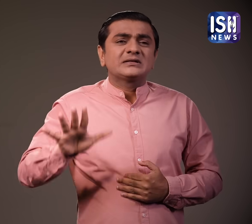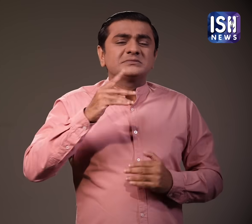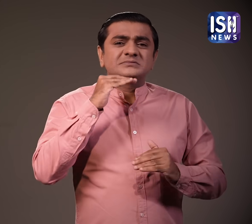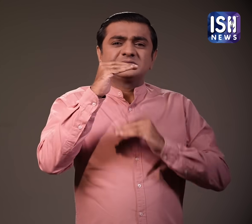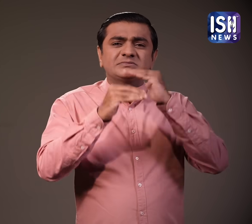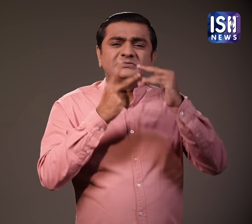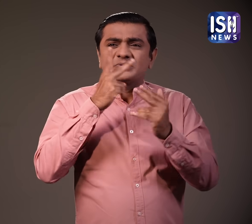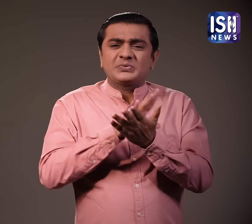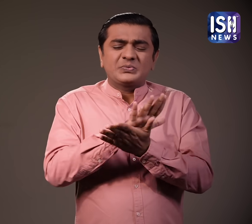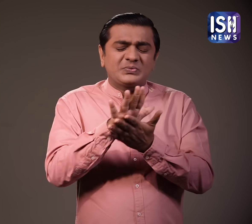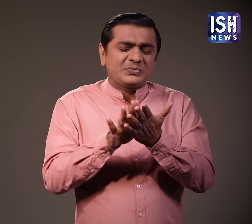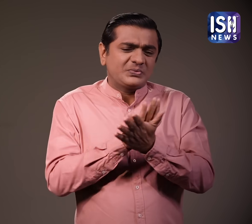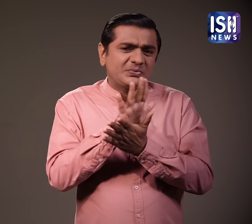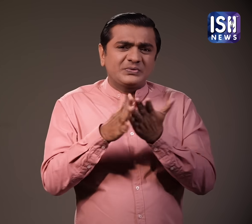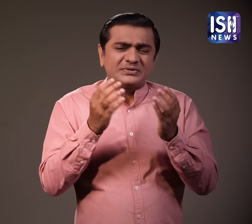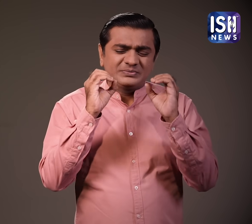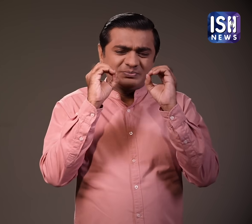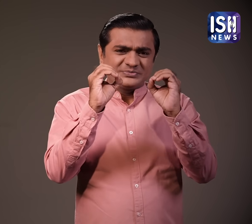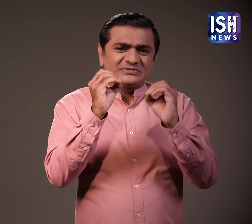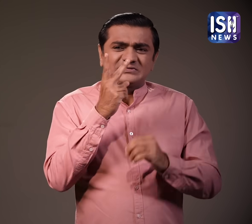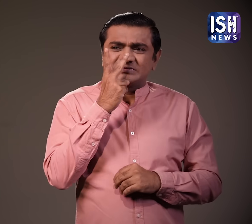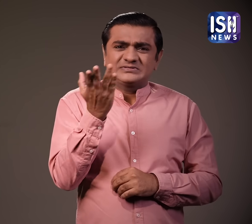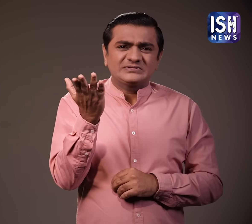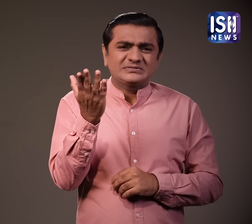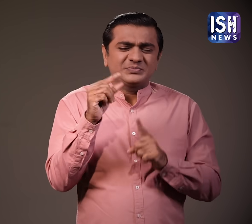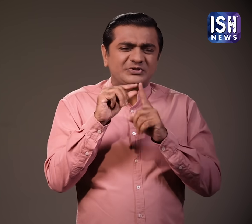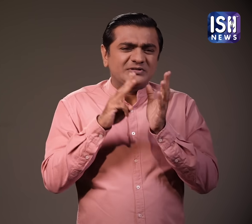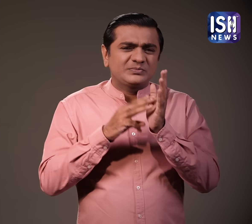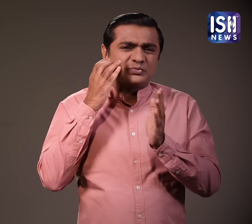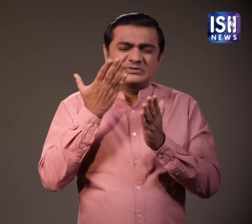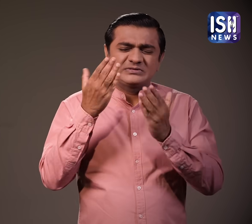मुझे प्रधानमंत्री मोदी के शाशनकाल्क में कोई विकास नहीं दिख रहा है